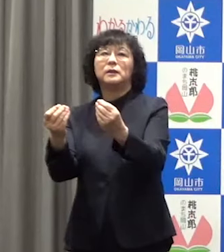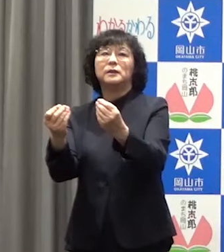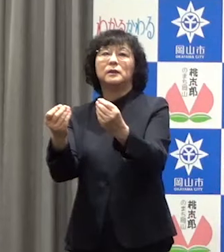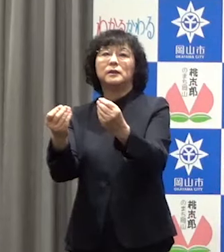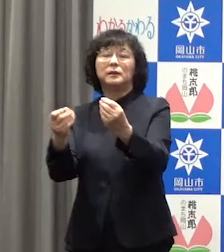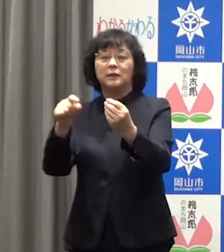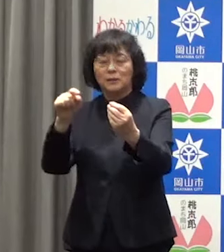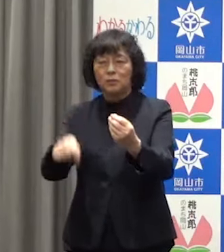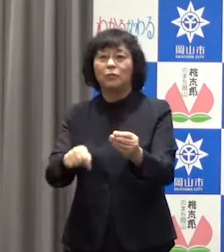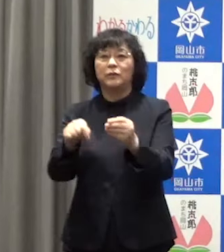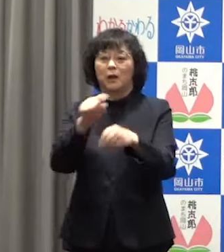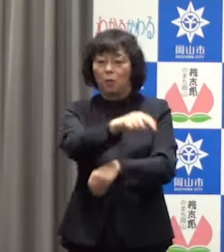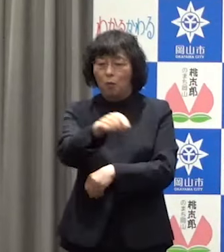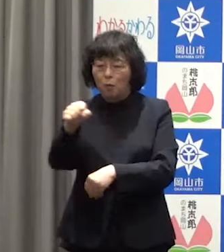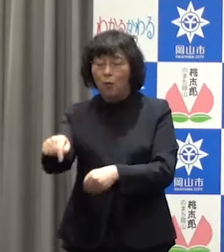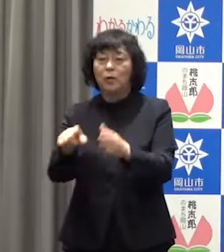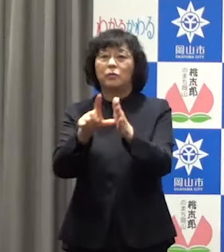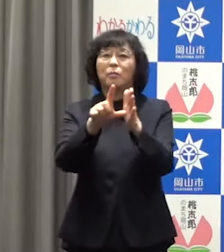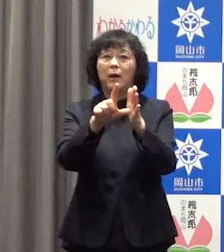世帯は